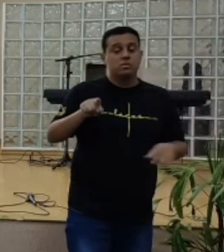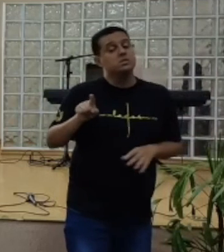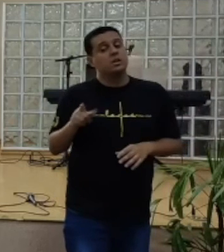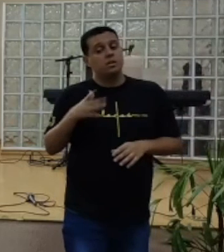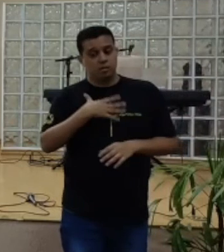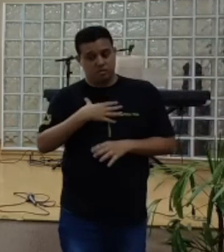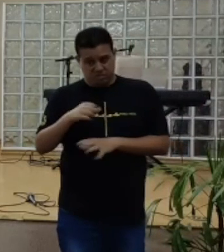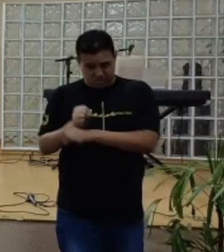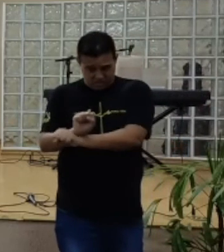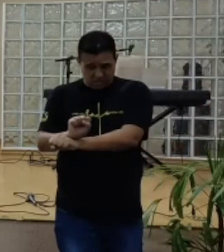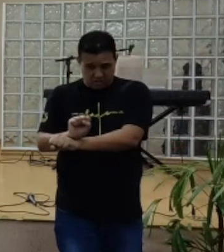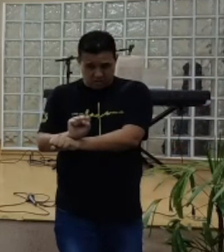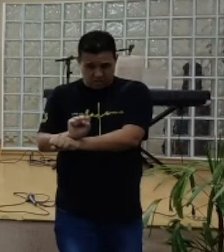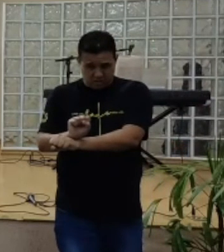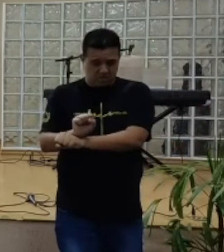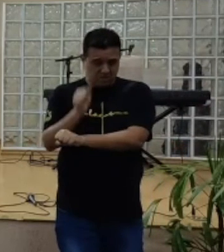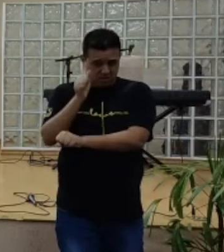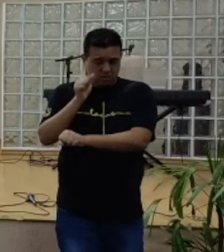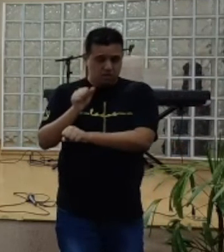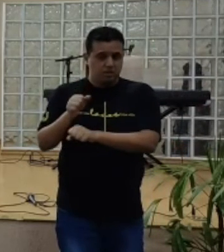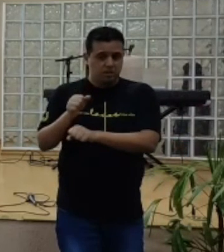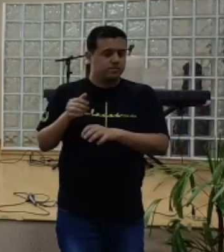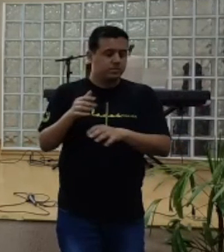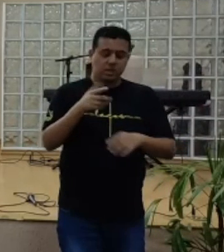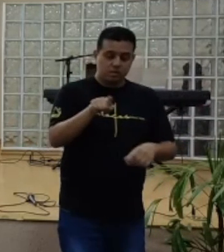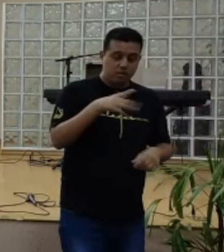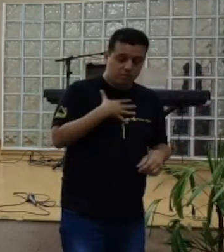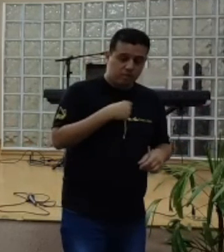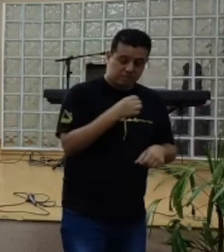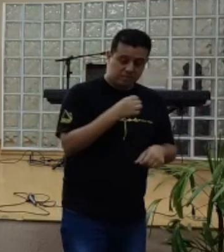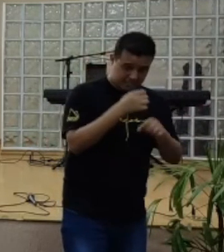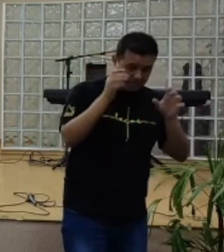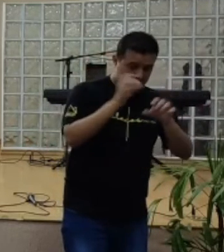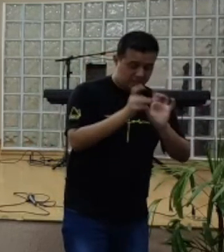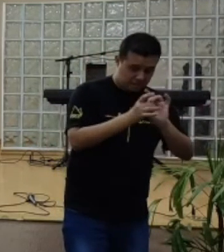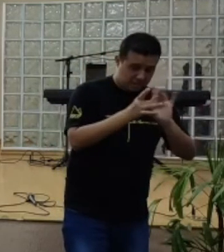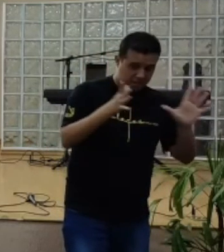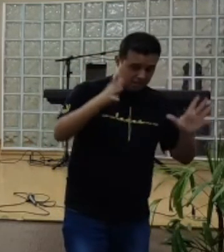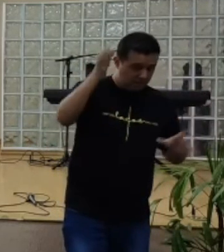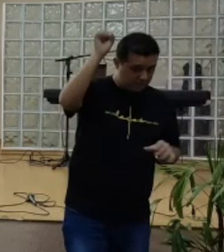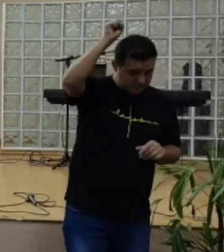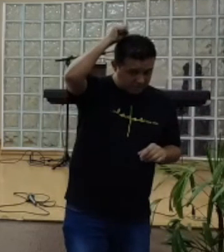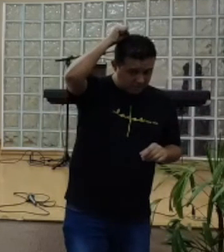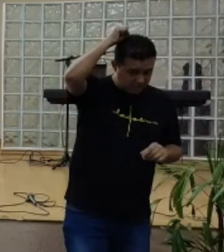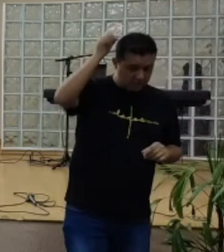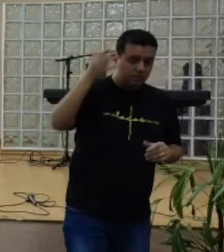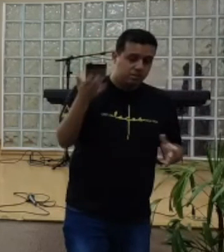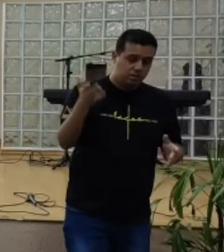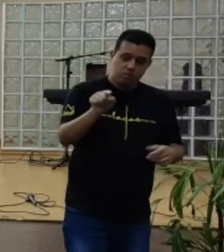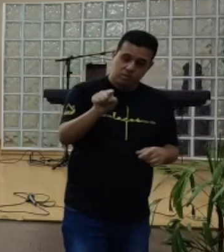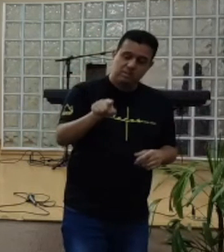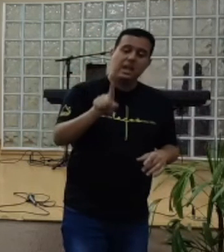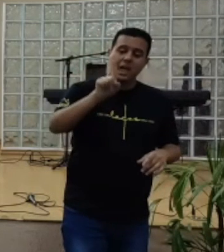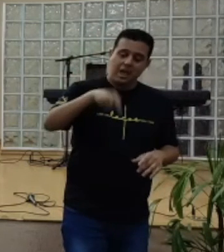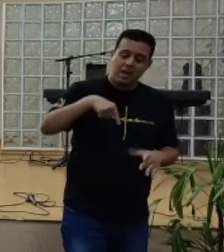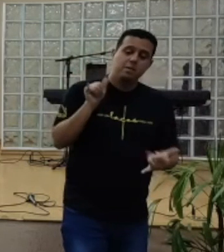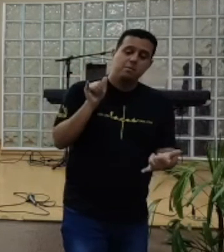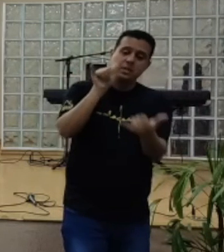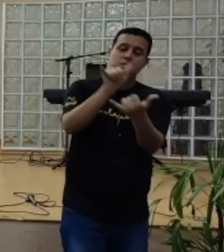Sara, vocês são justificados de graça em Cristo Jesus, mediante a